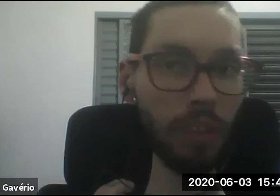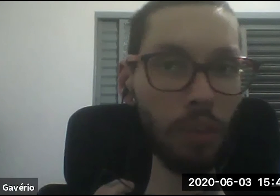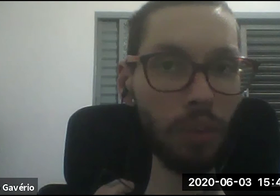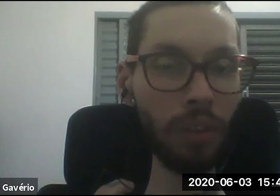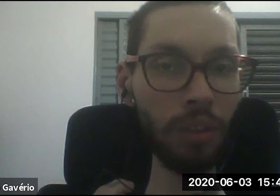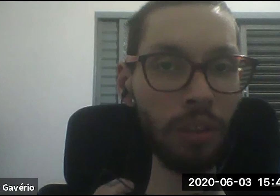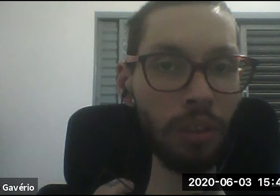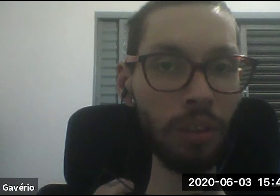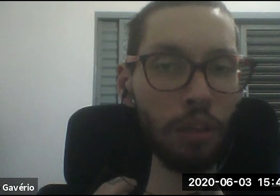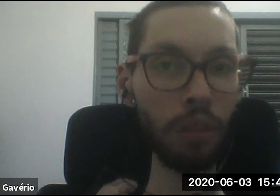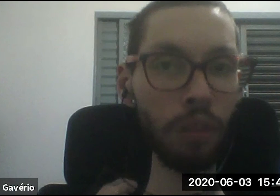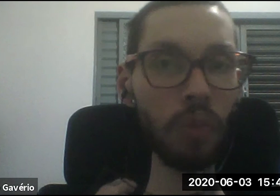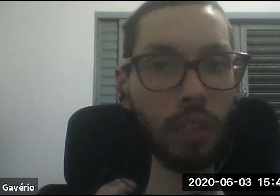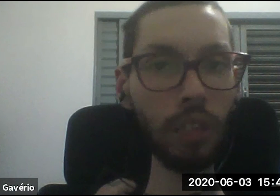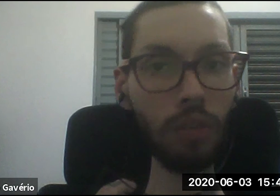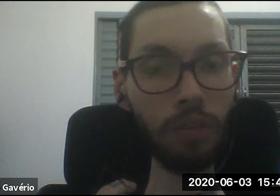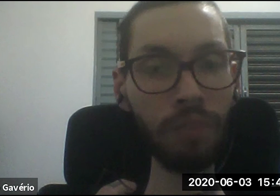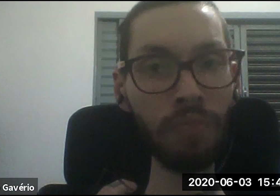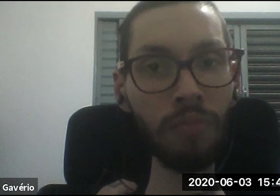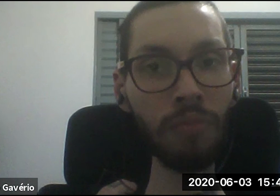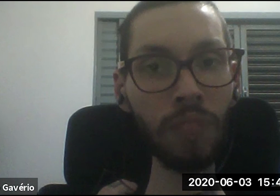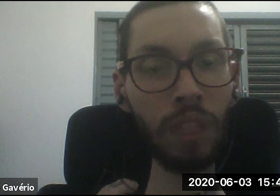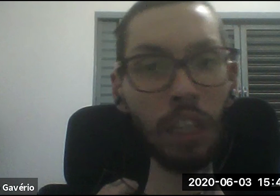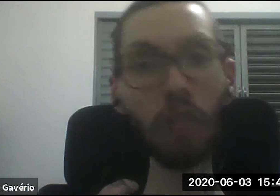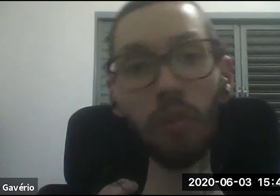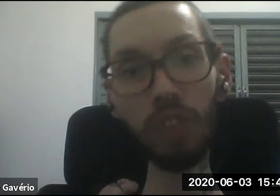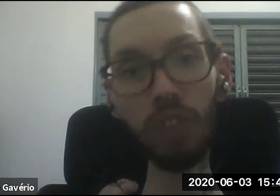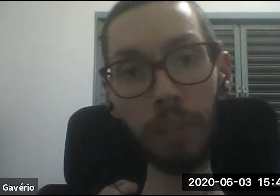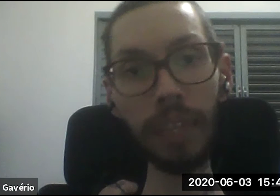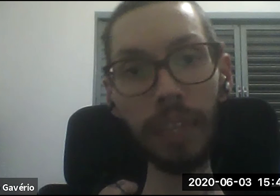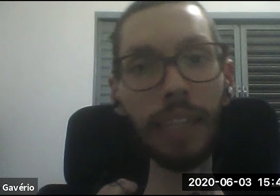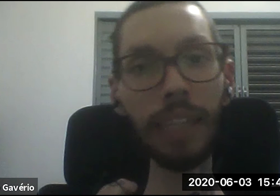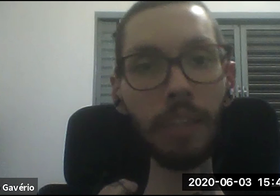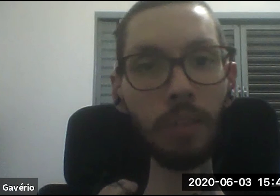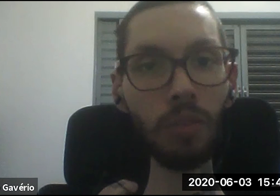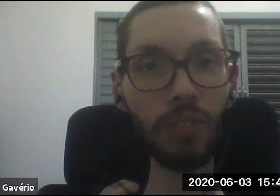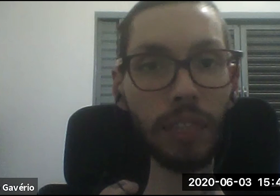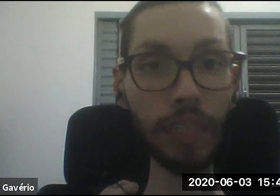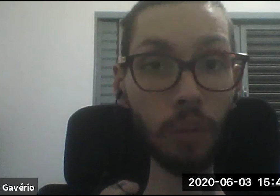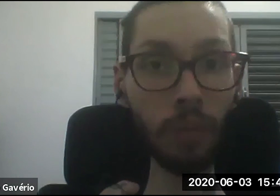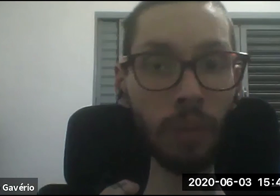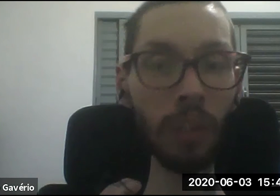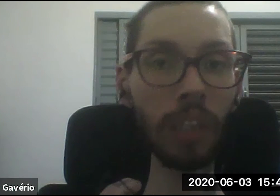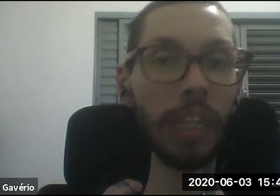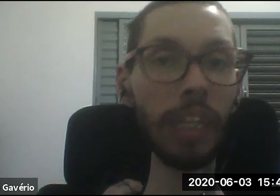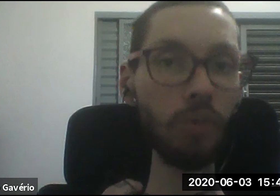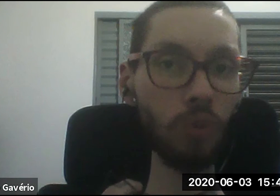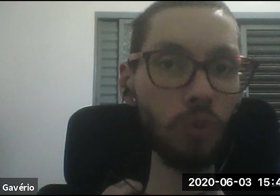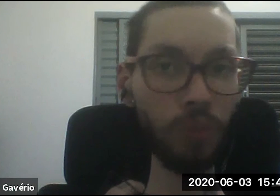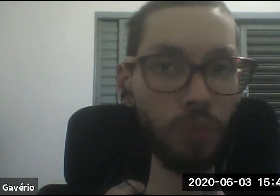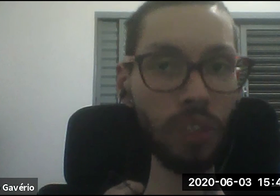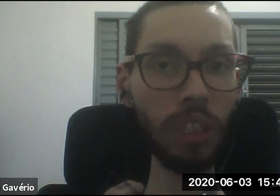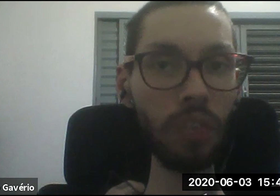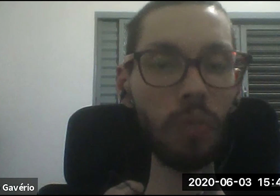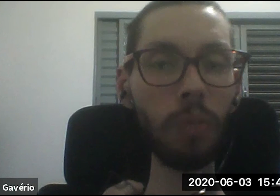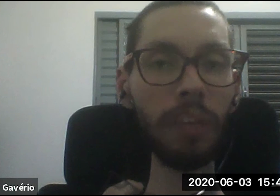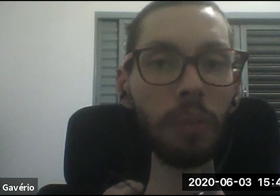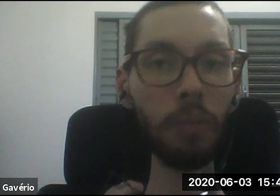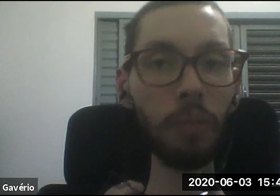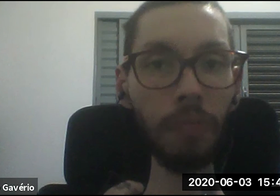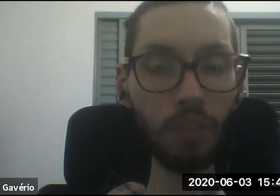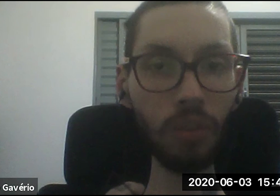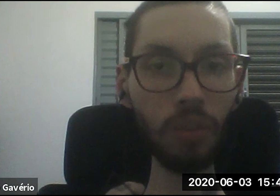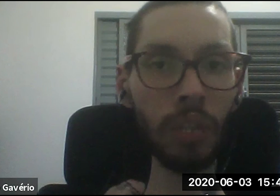de saúde funcionando, inclusive para que aquelas pessoas que estão dentro dos grupos de risco